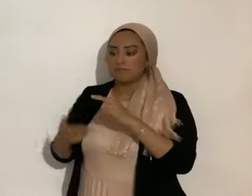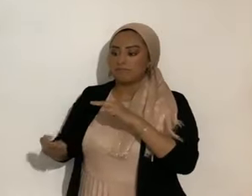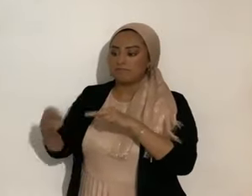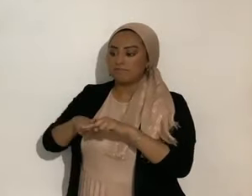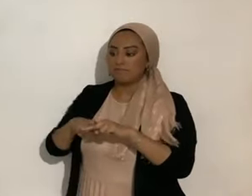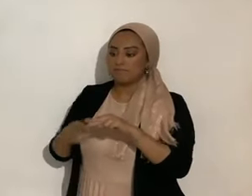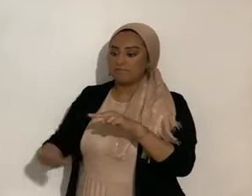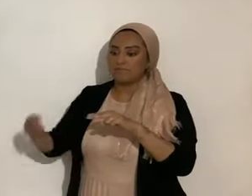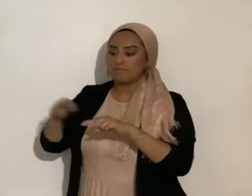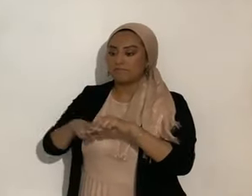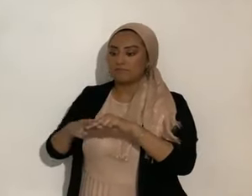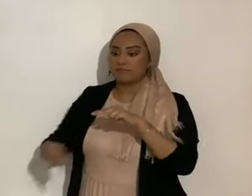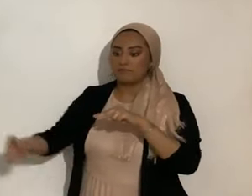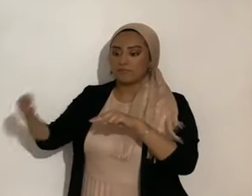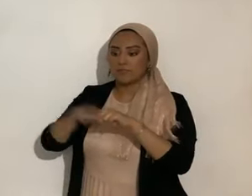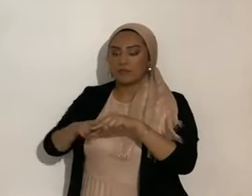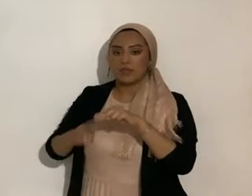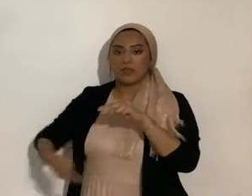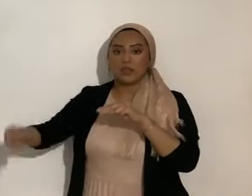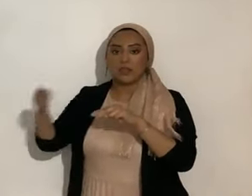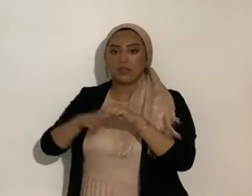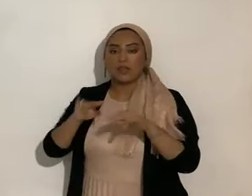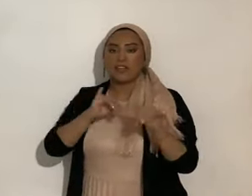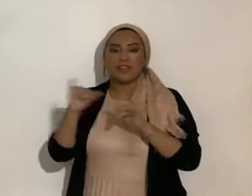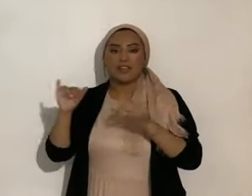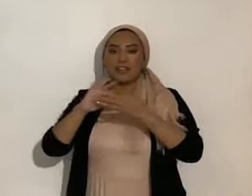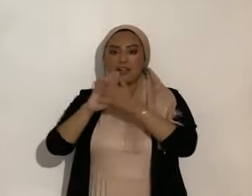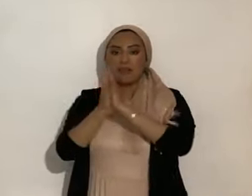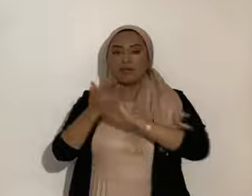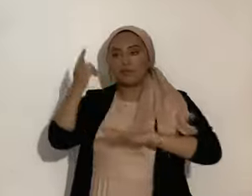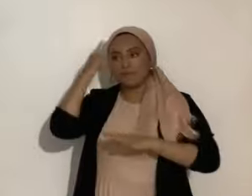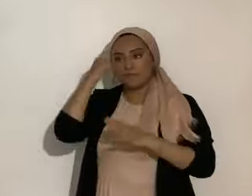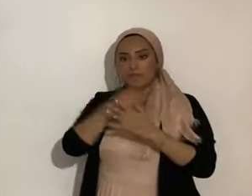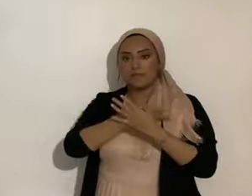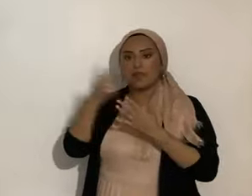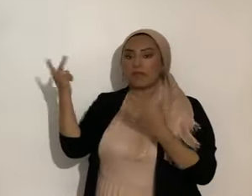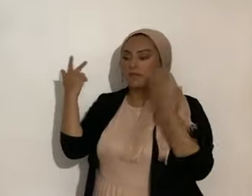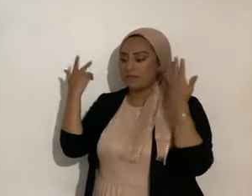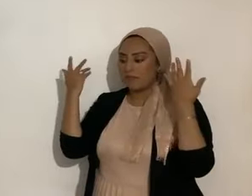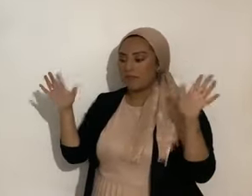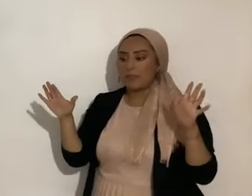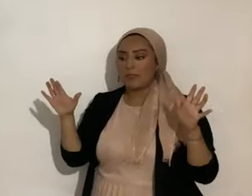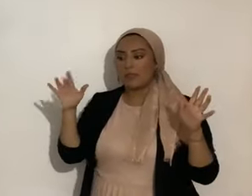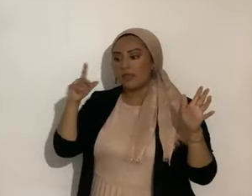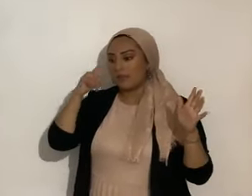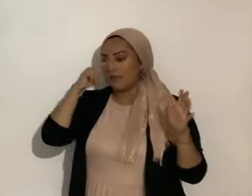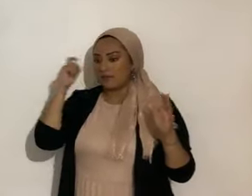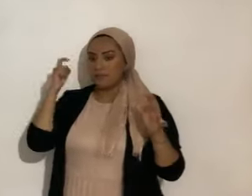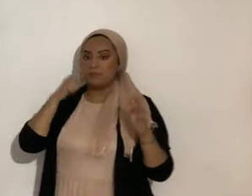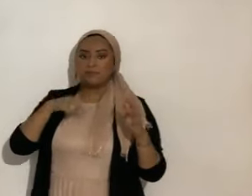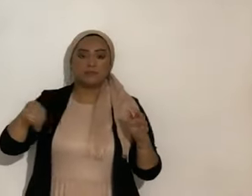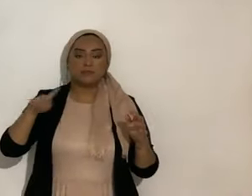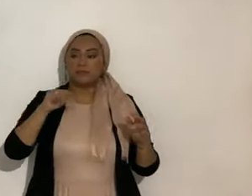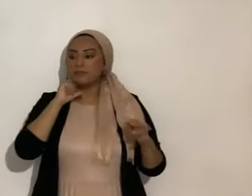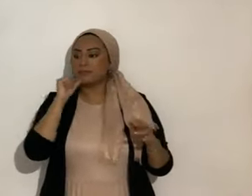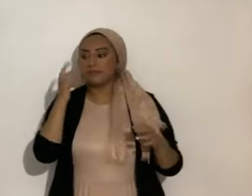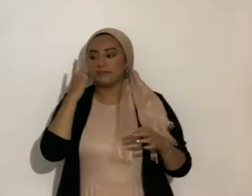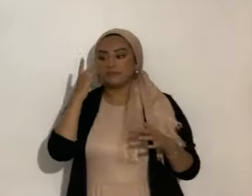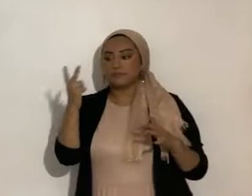otra capa. Y es ahí, decía yo, como cuando se vuelven ya mentes reprobadas. Porque no ve